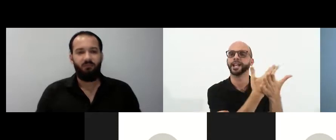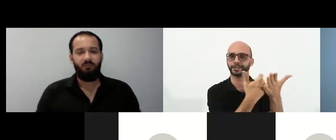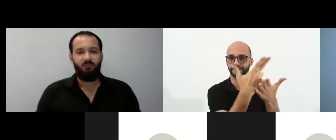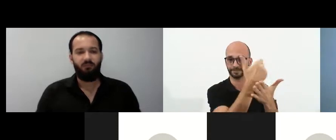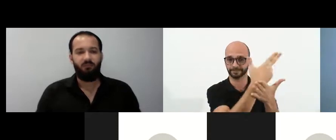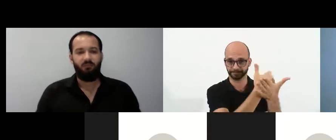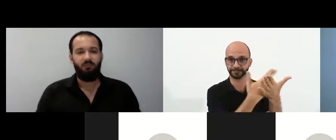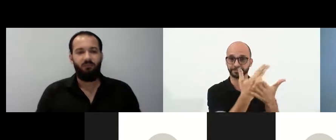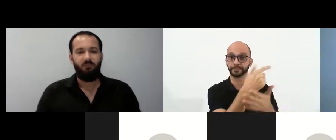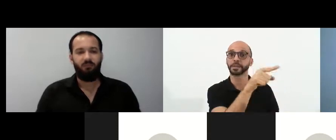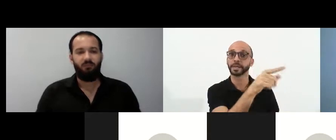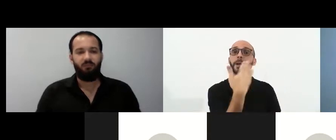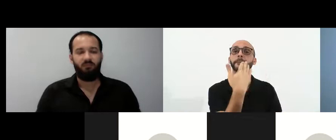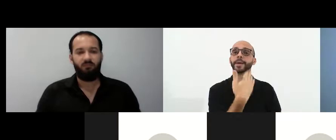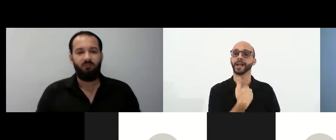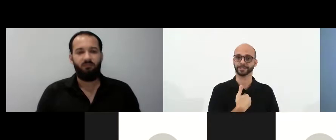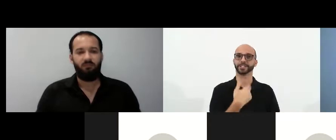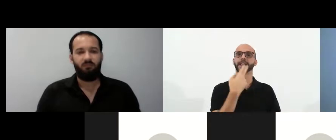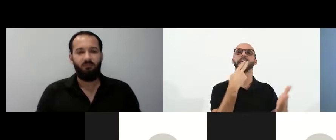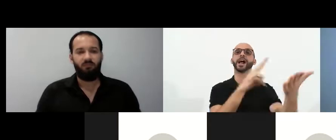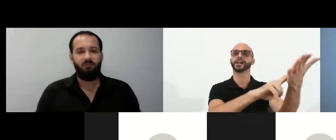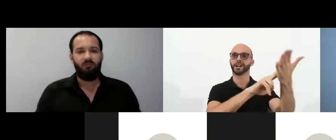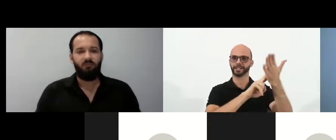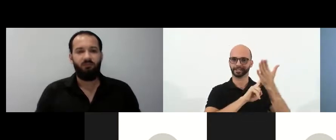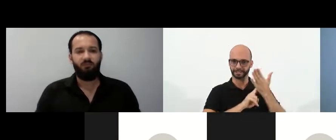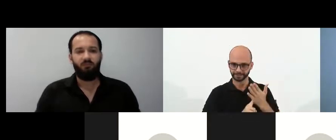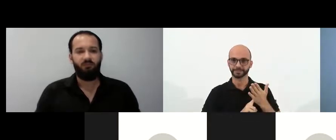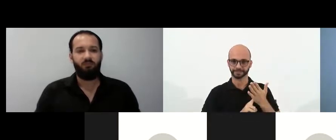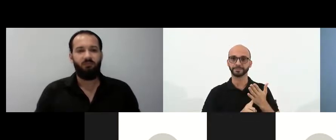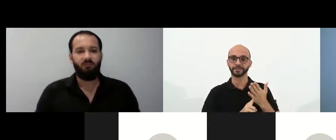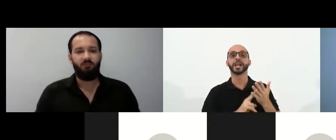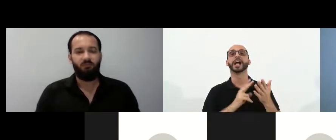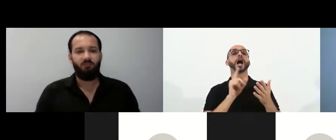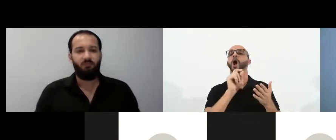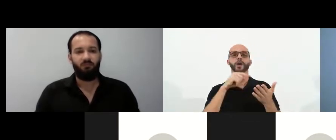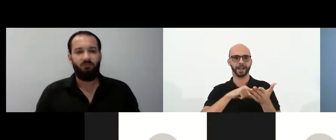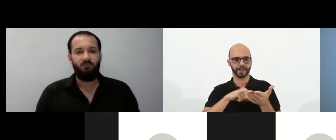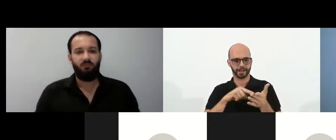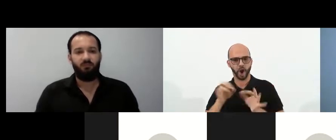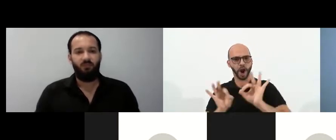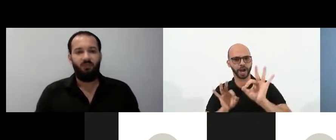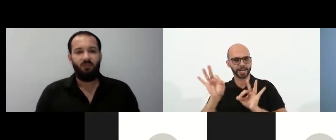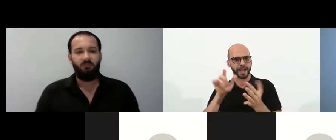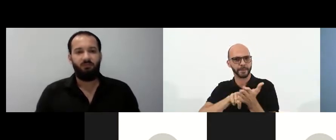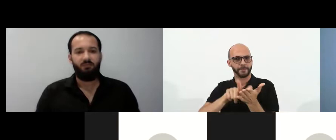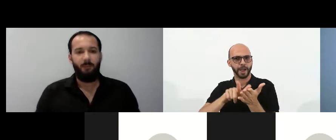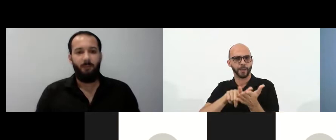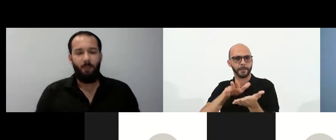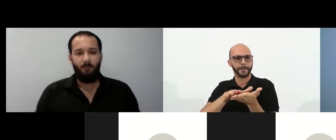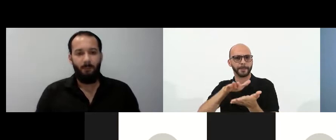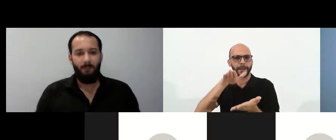fazer minicursos de desenho, e pediam e faziam, no caso, tinham